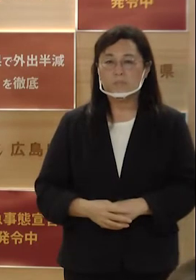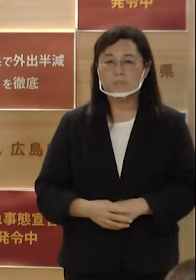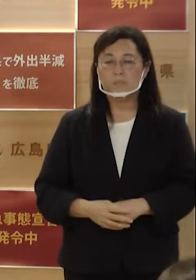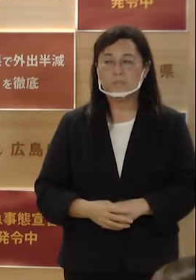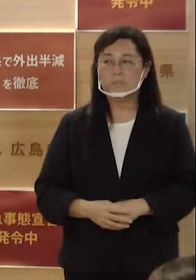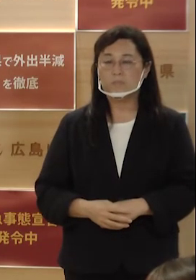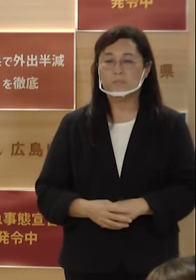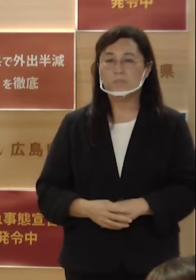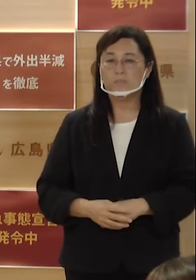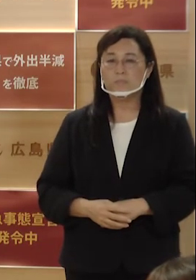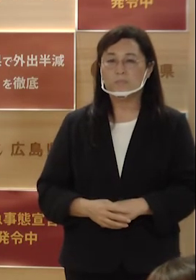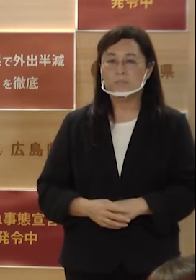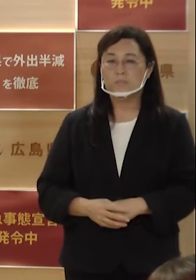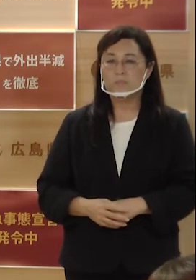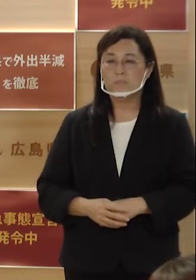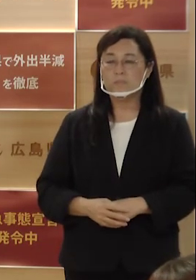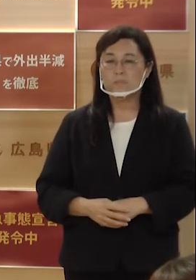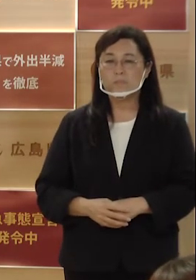その他いかがですか。